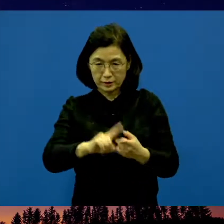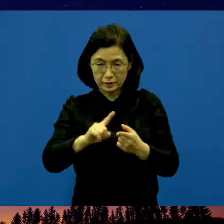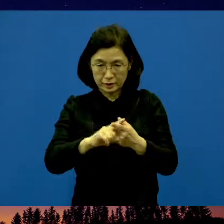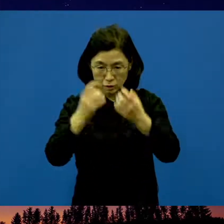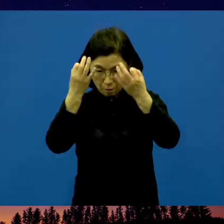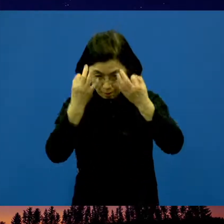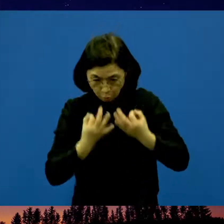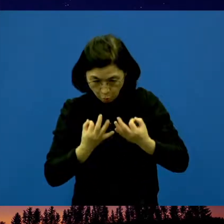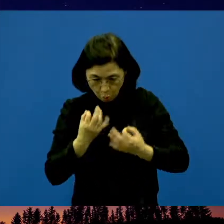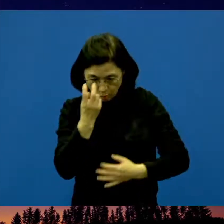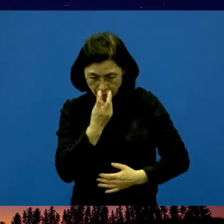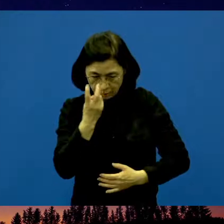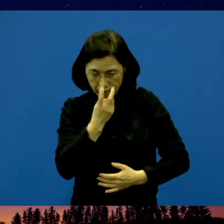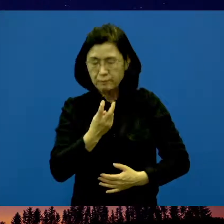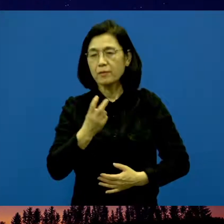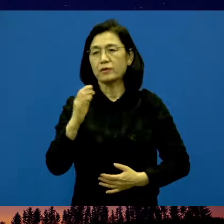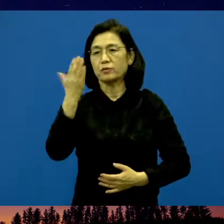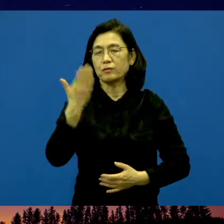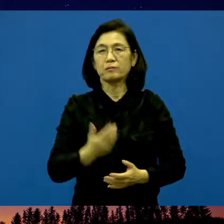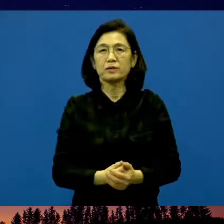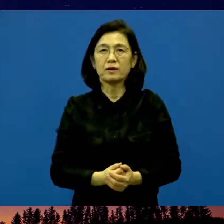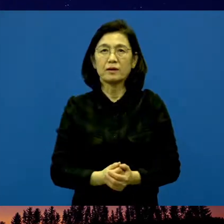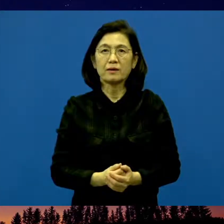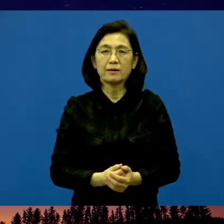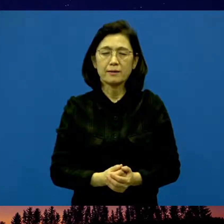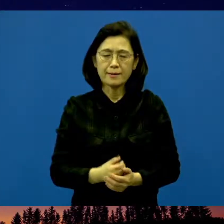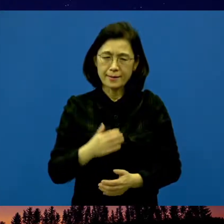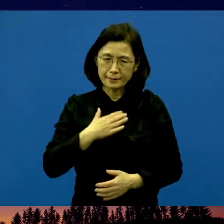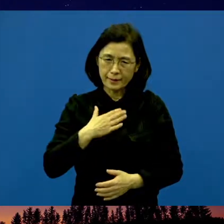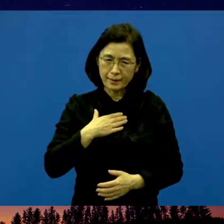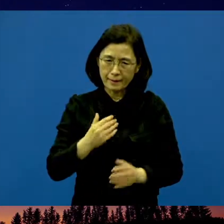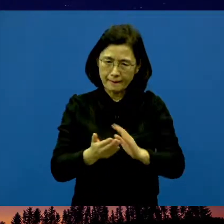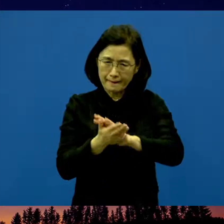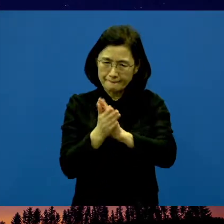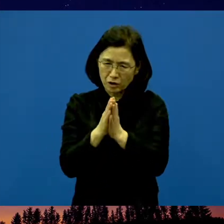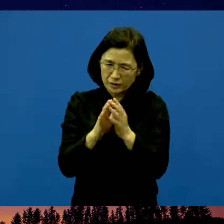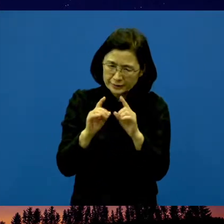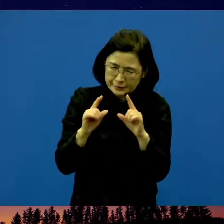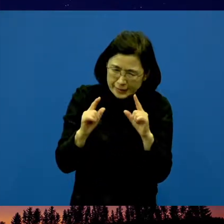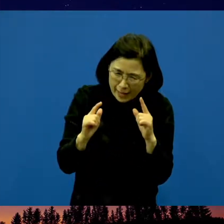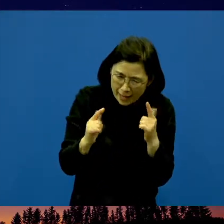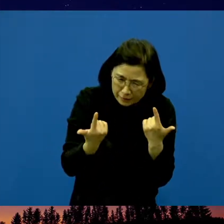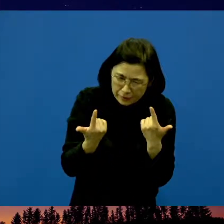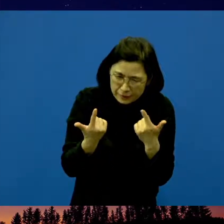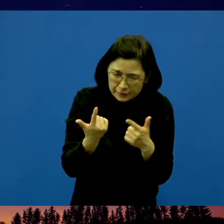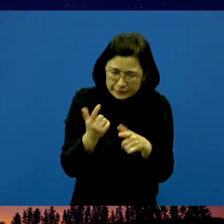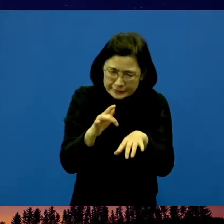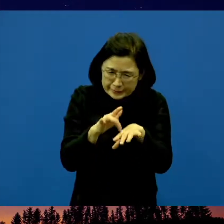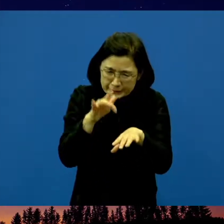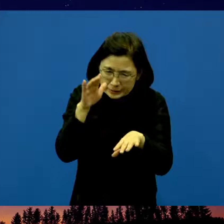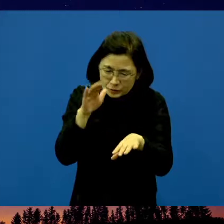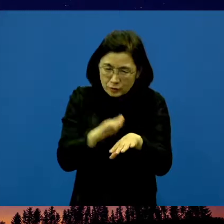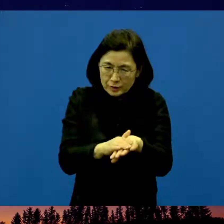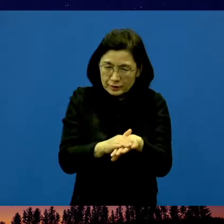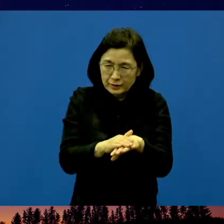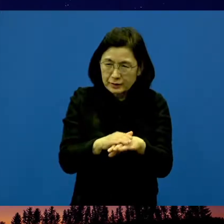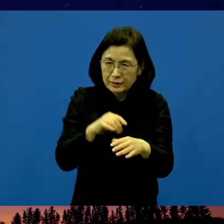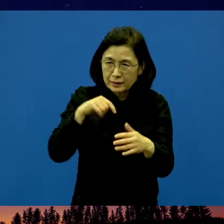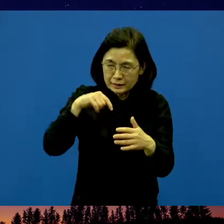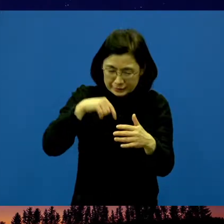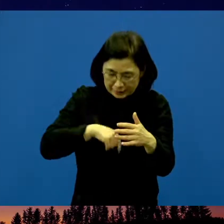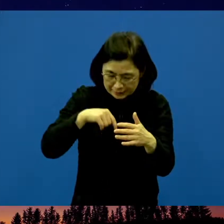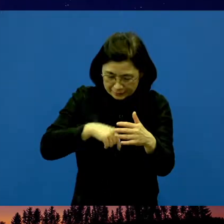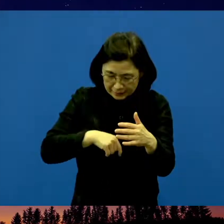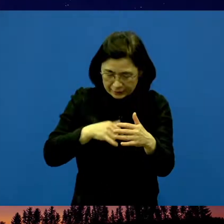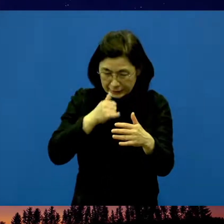여전히 변하지 않으려고 하는 부분이 내 안에 있어요. 그것은 여러분들이 잘 알 겁니다. 각자가 자기 자신